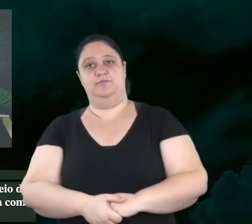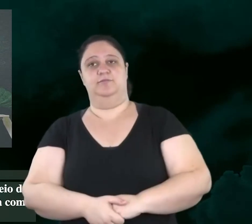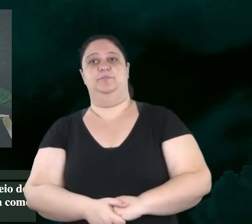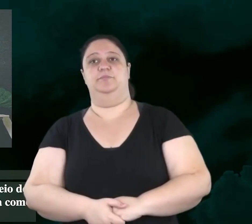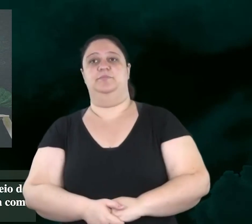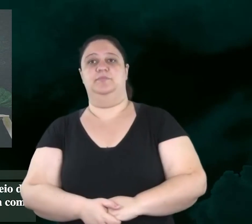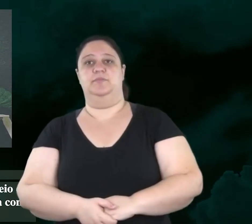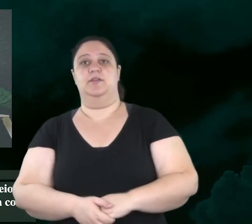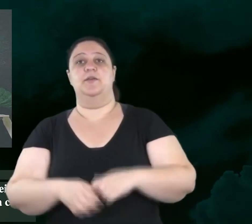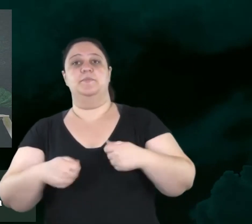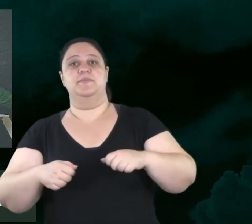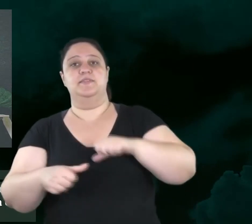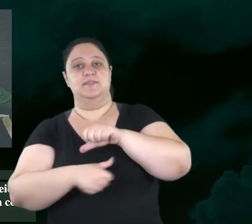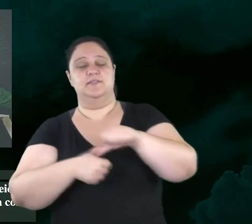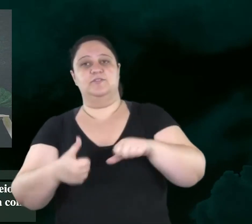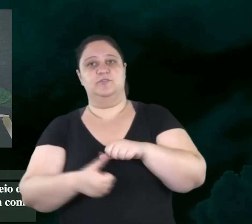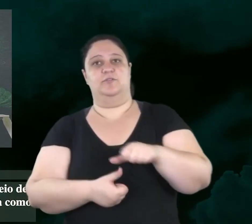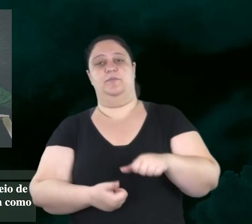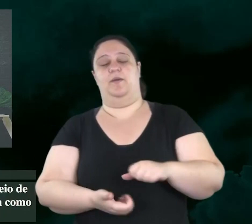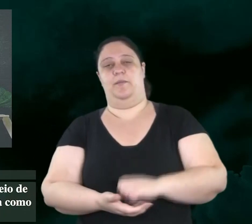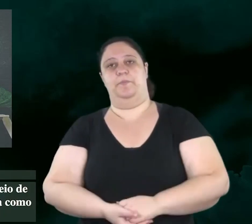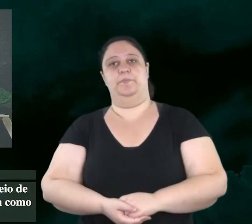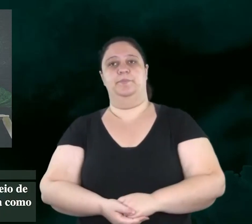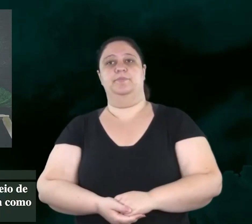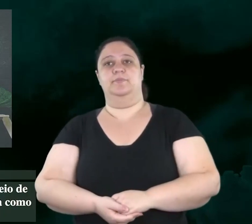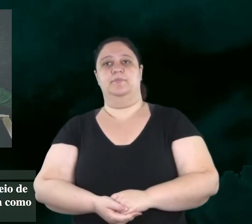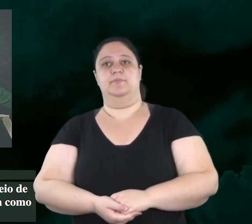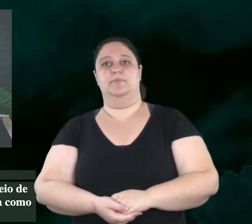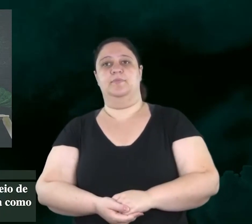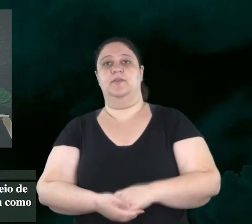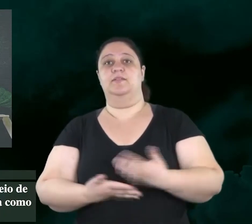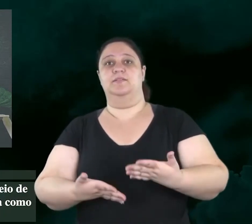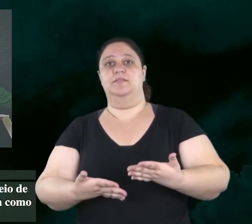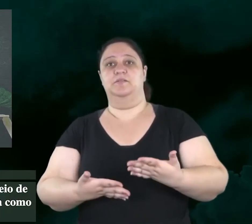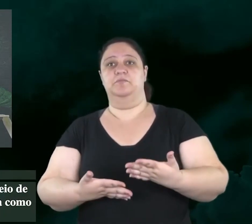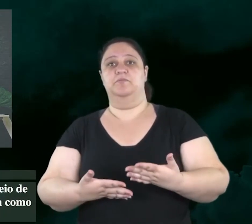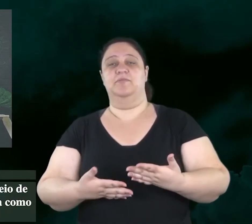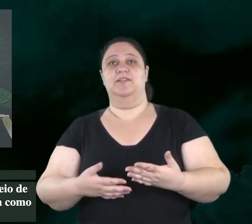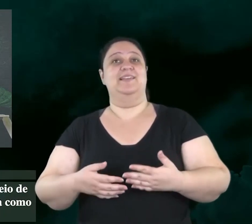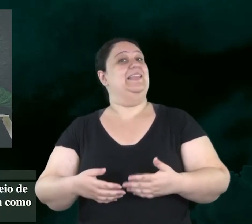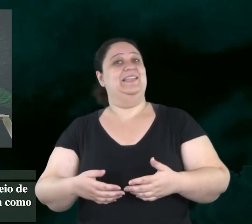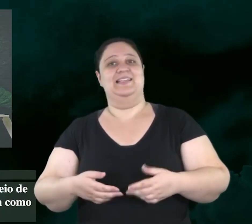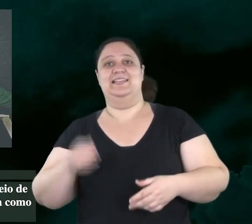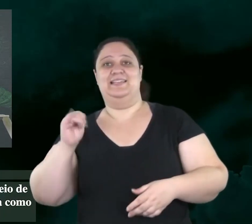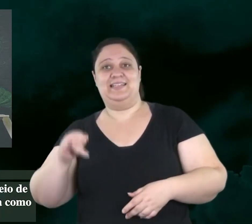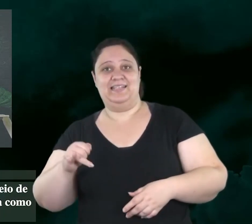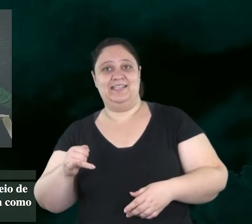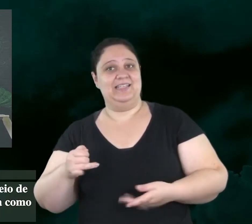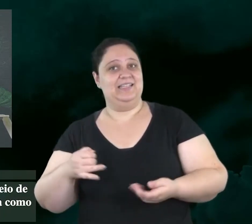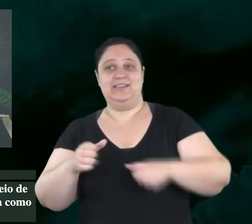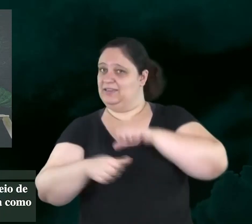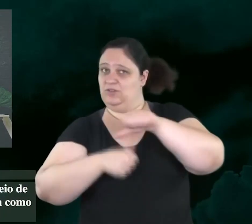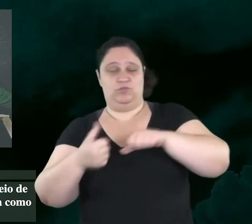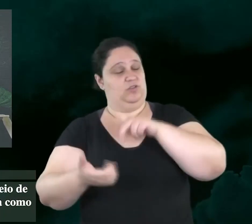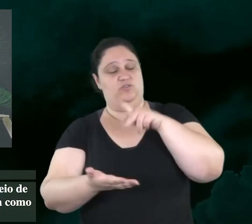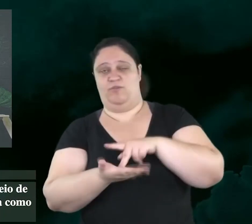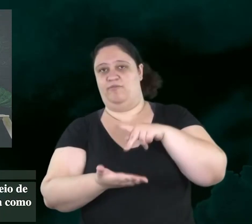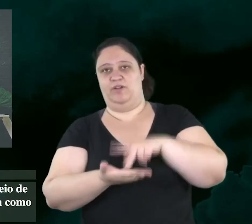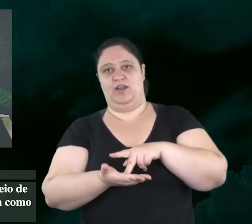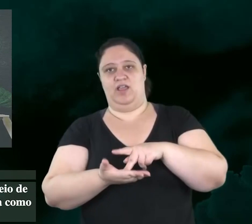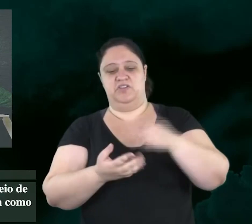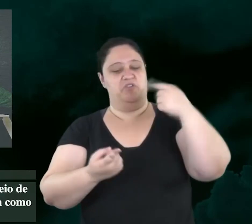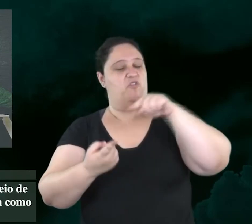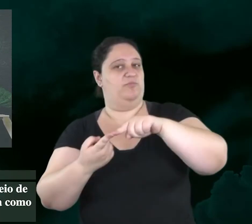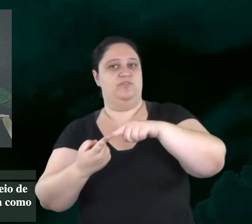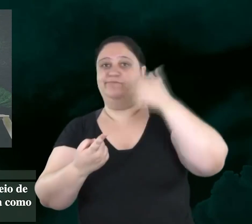em realidade em mim, não chegou ao seu objetivo, não alcançou o seu objetivo. E a perfeição